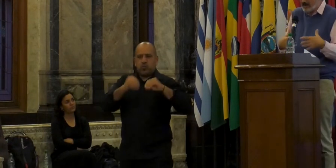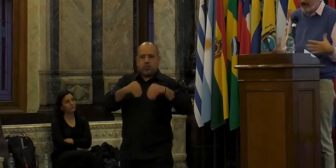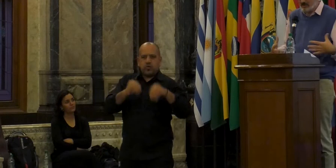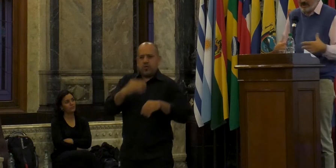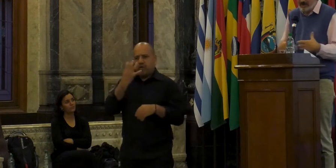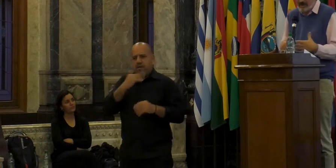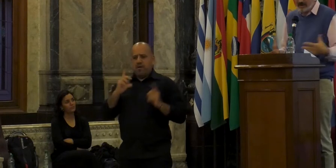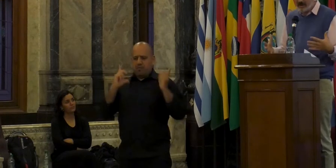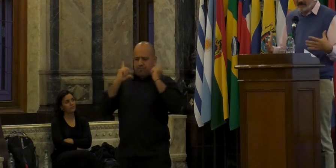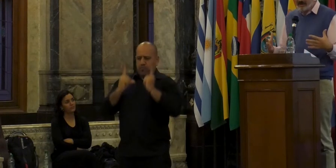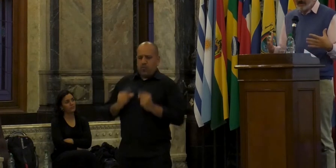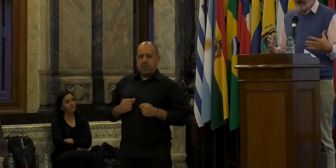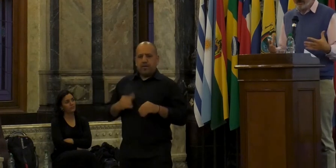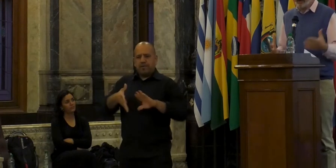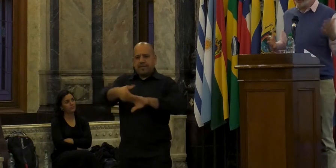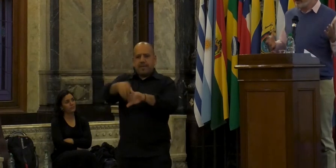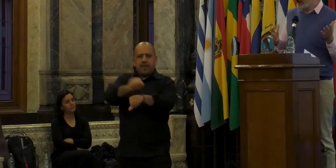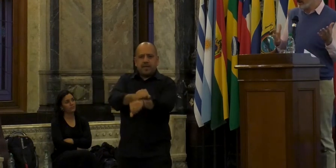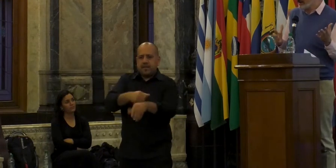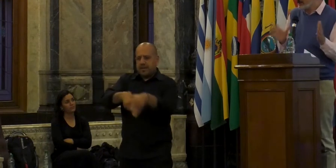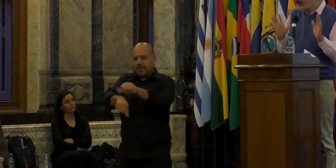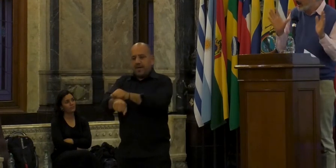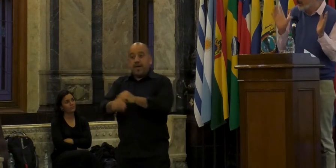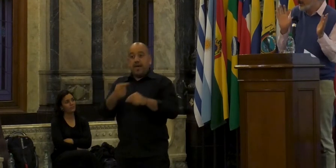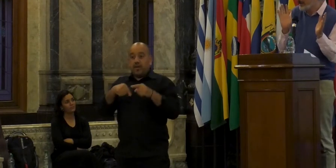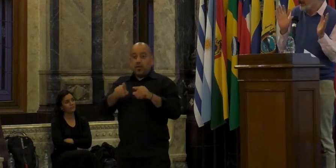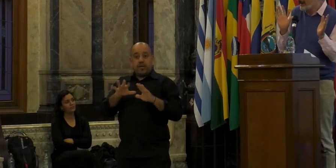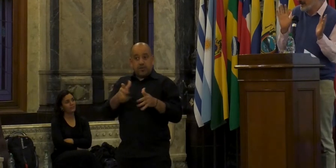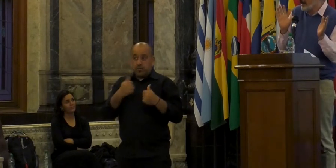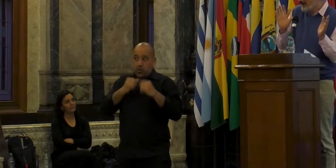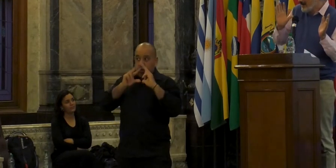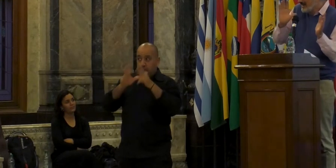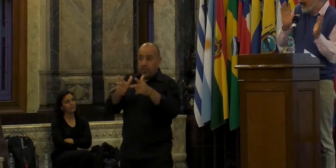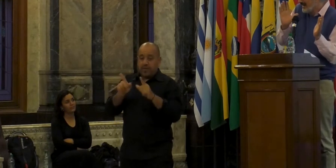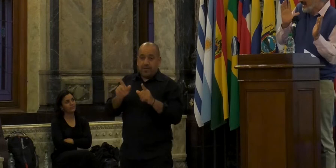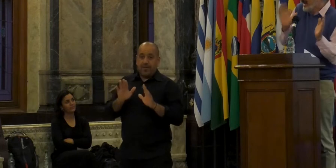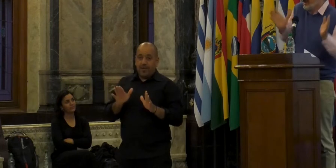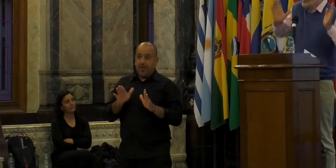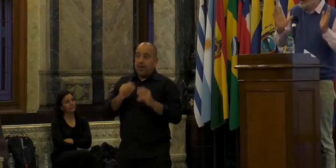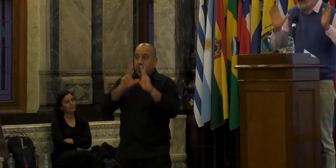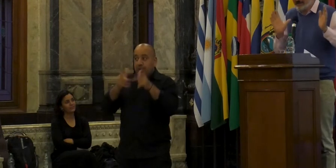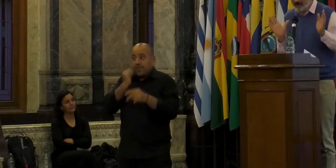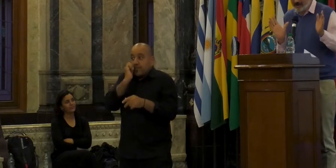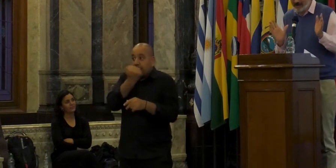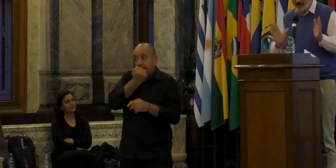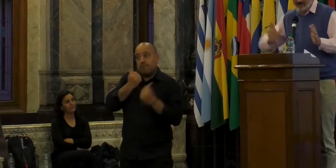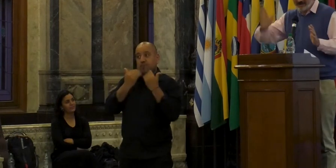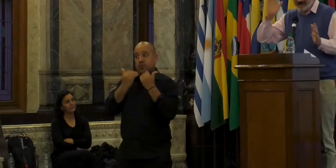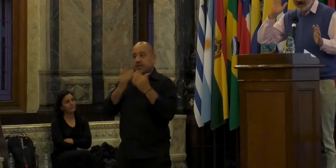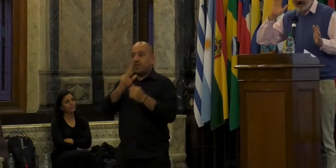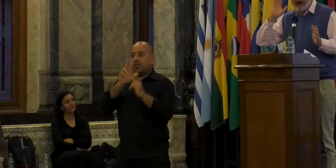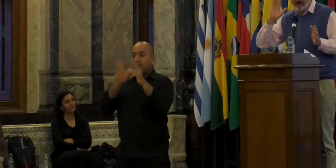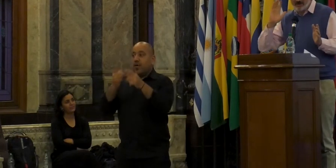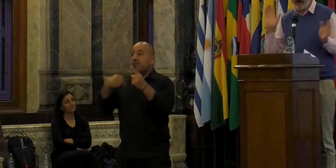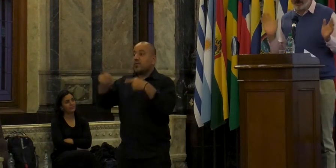Unas batas, unas zapatillas. Bueno, los españoles, esto es una confesión entre... que no sé si debía estar haciendo, pero si